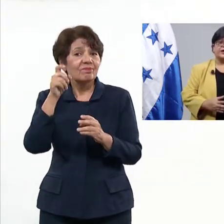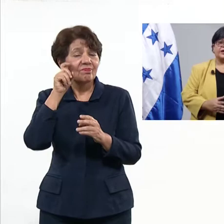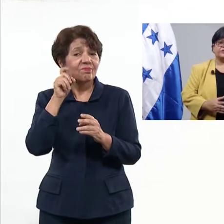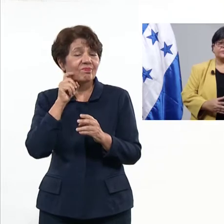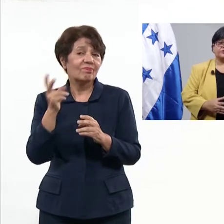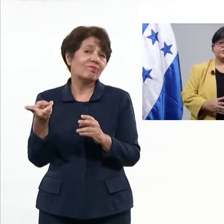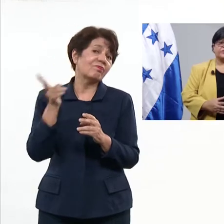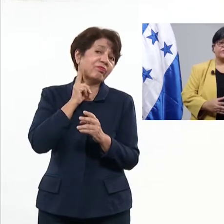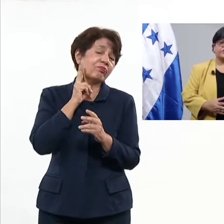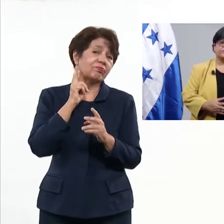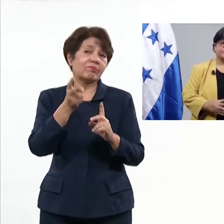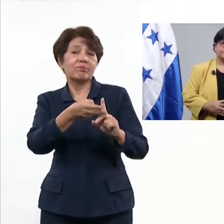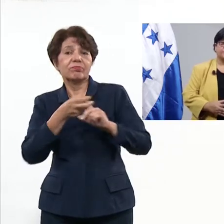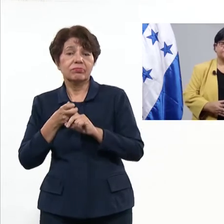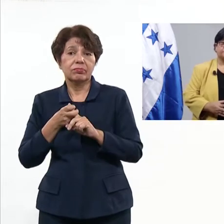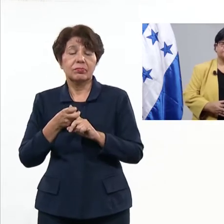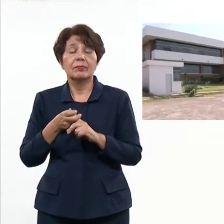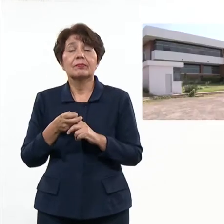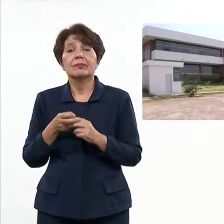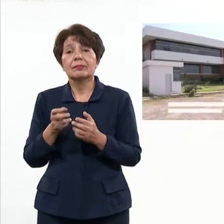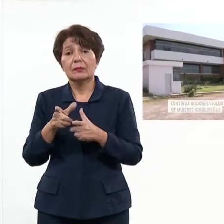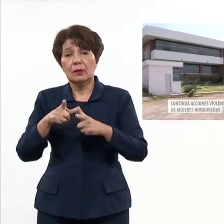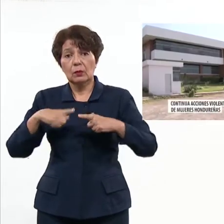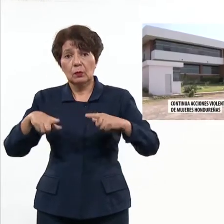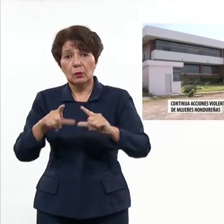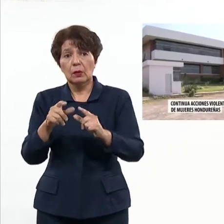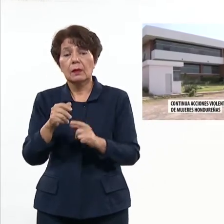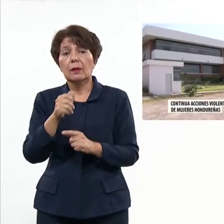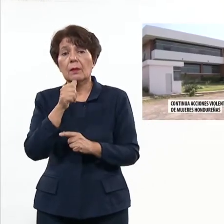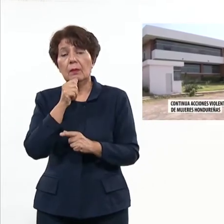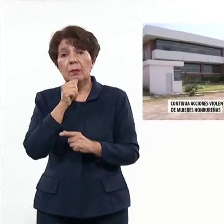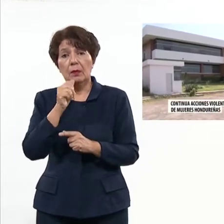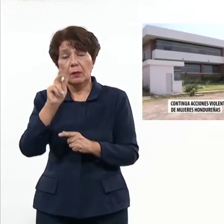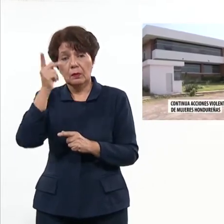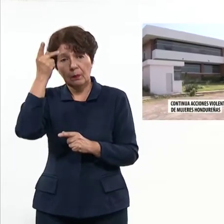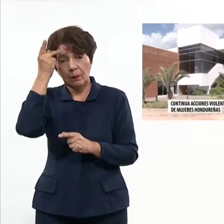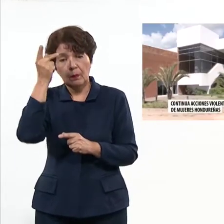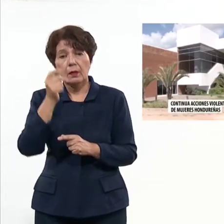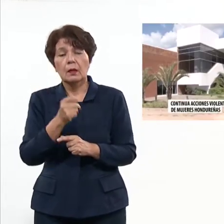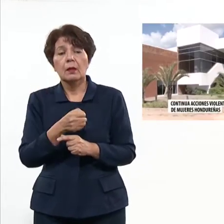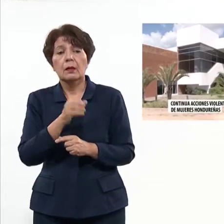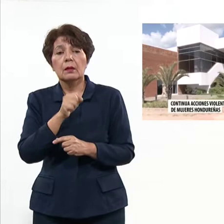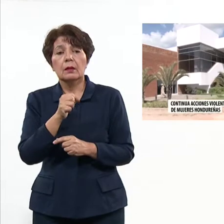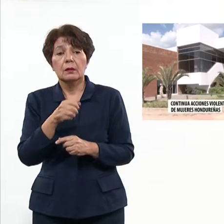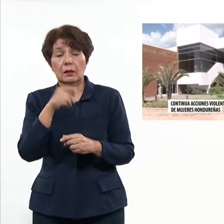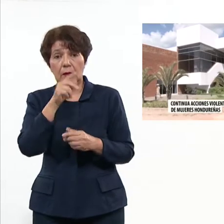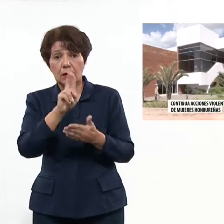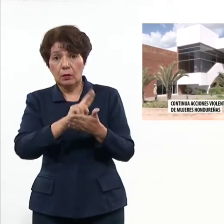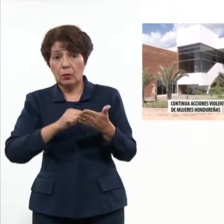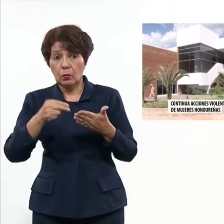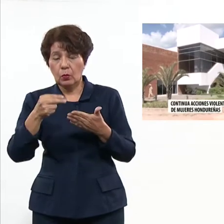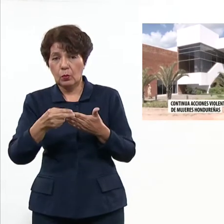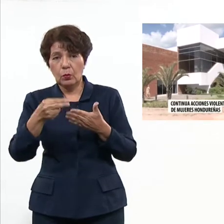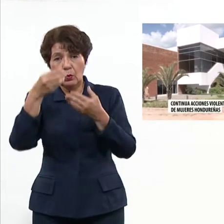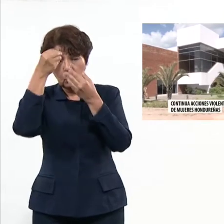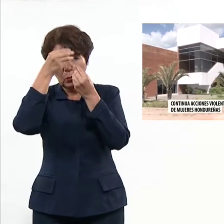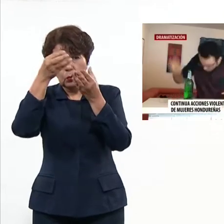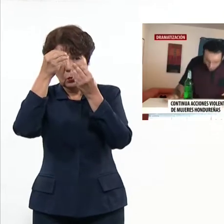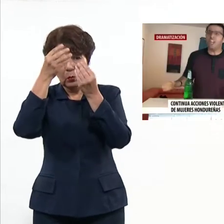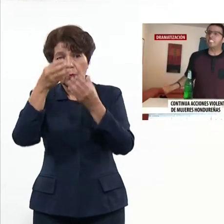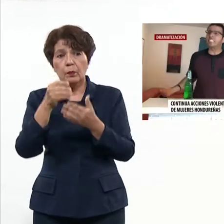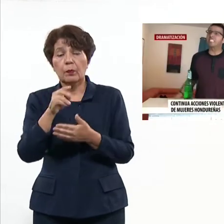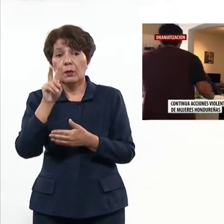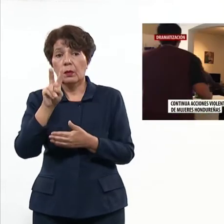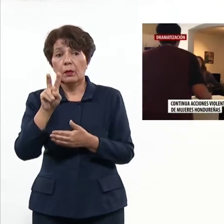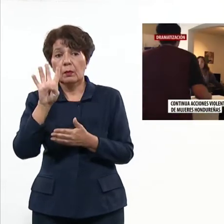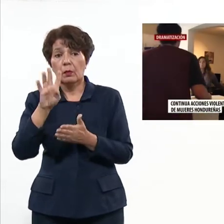en espacio privado y público son información del observatorio de la violencia de la universidad nacional autónoma de honduras en